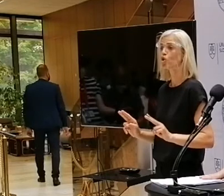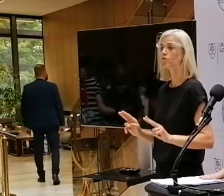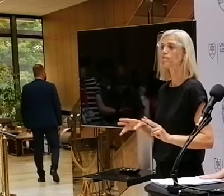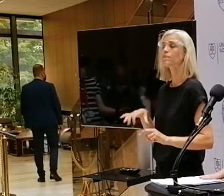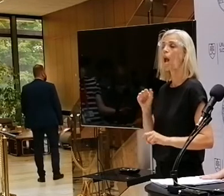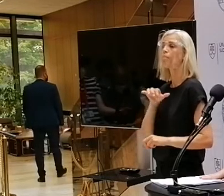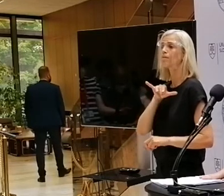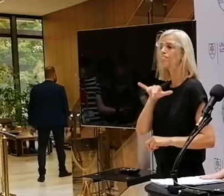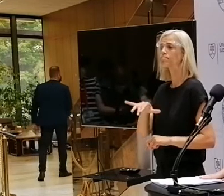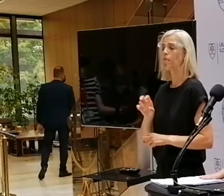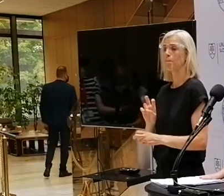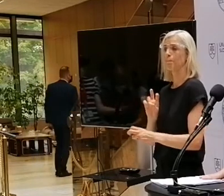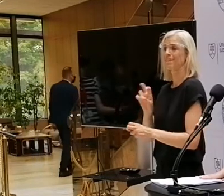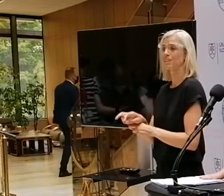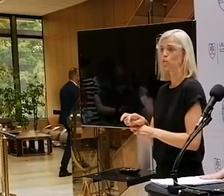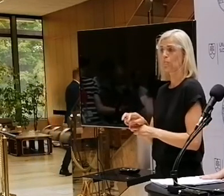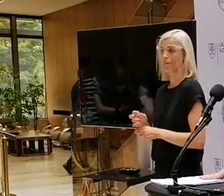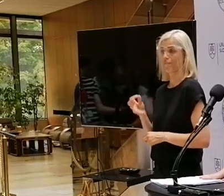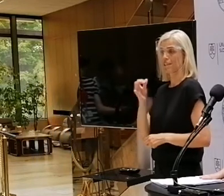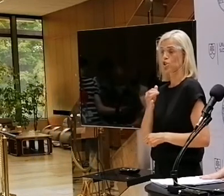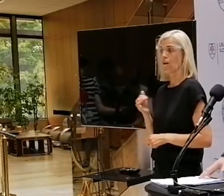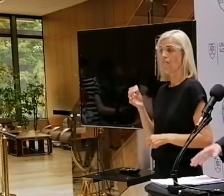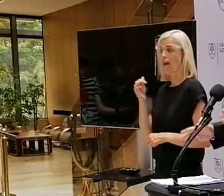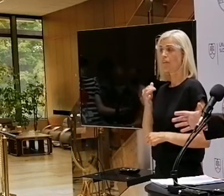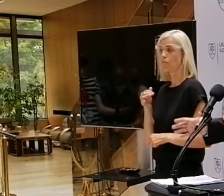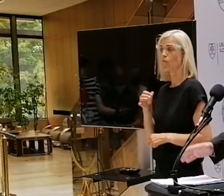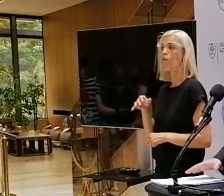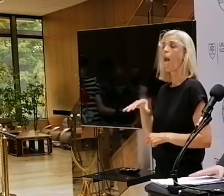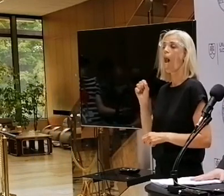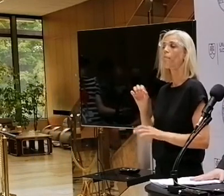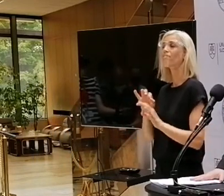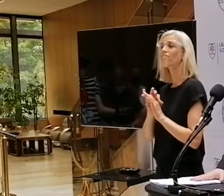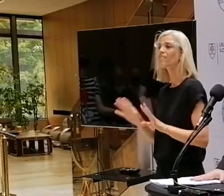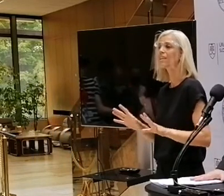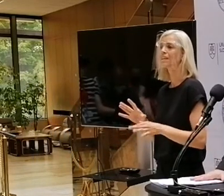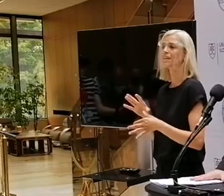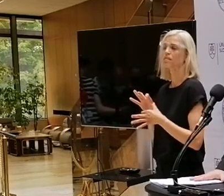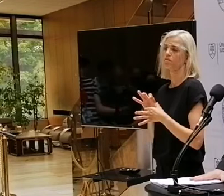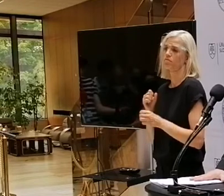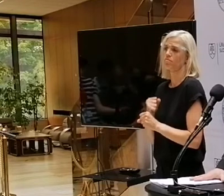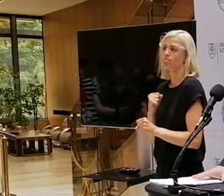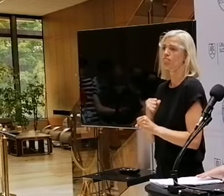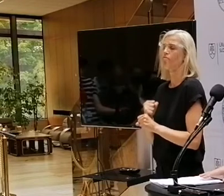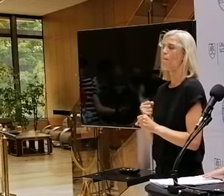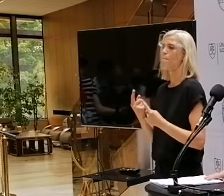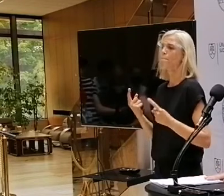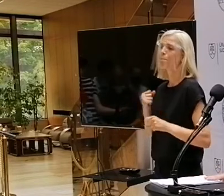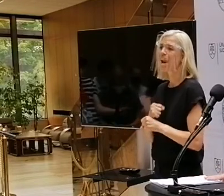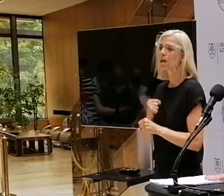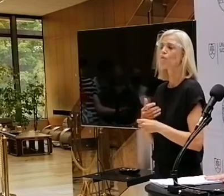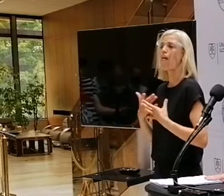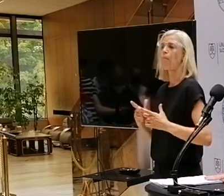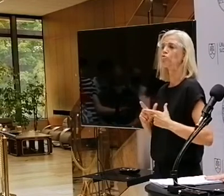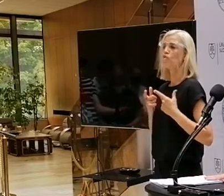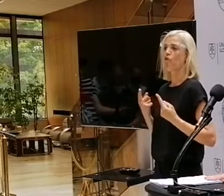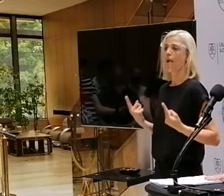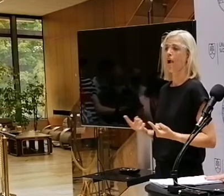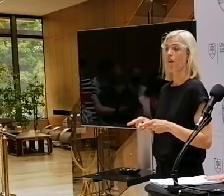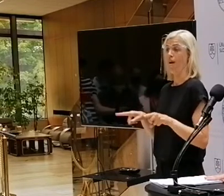k testovaniu a mohli jednoducho realizovať podobné životné aktivity, pracovné aktivity, ako tí, ktorí sú